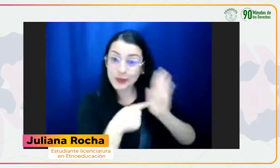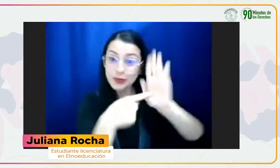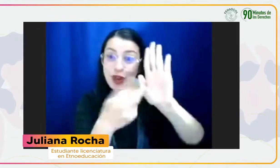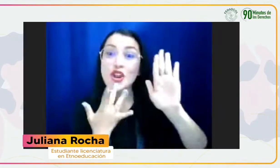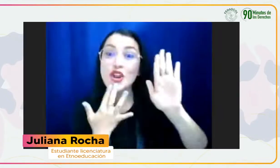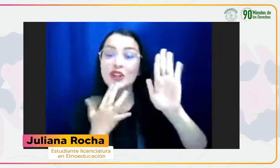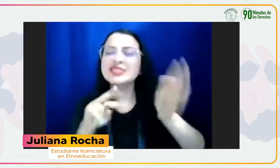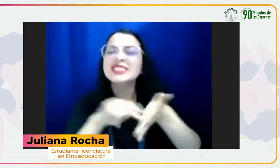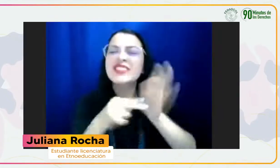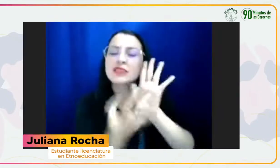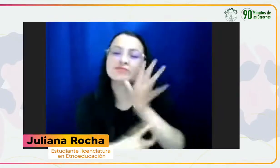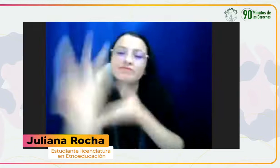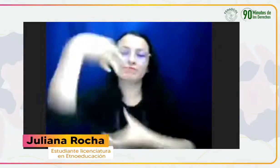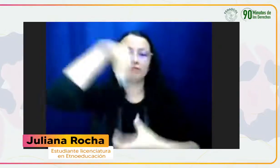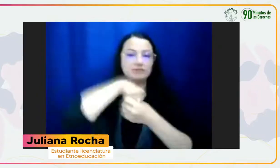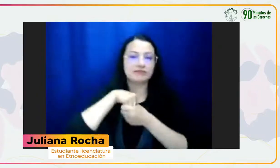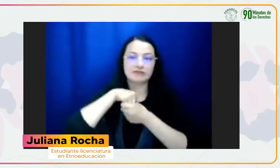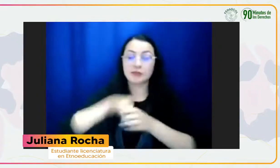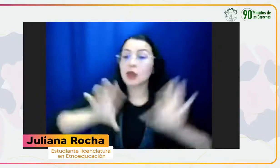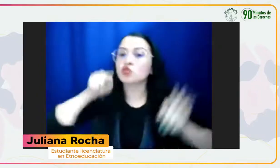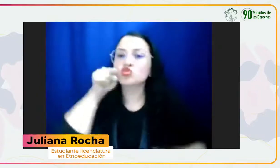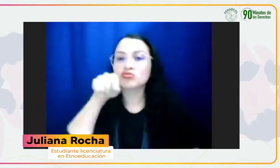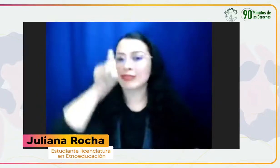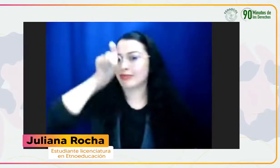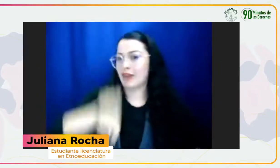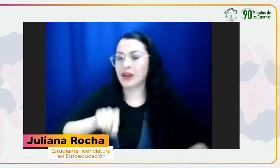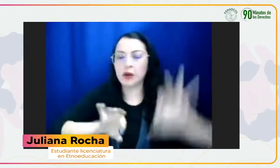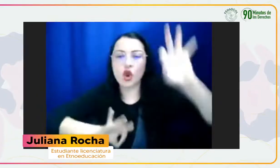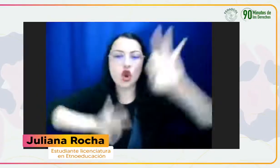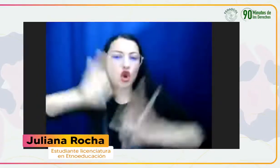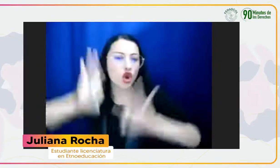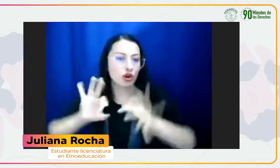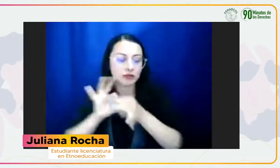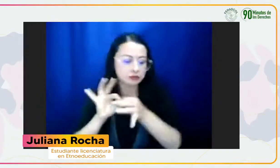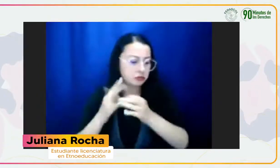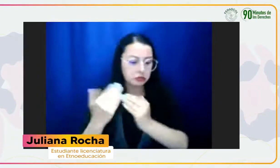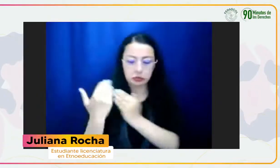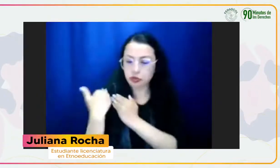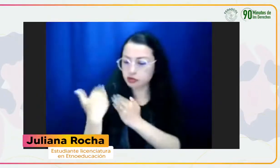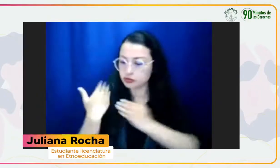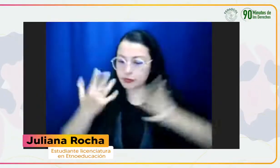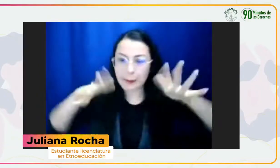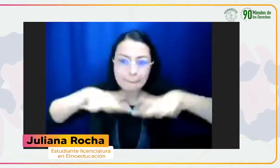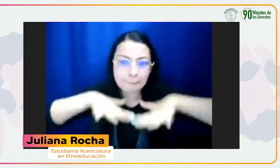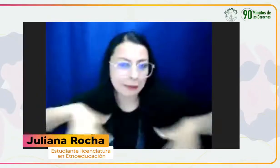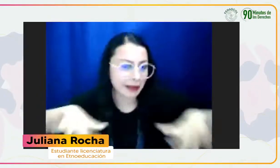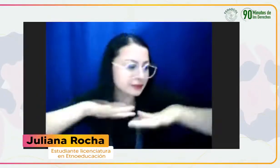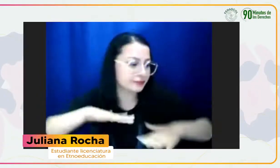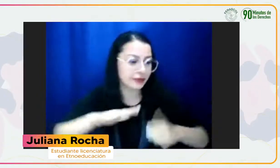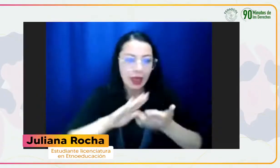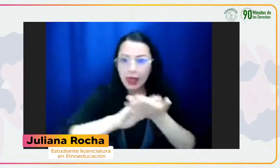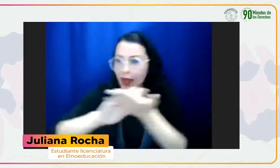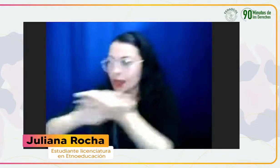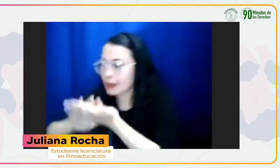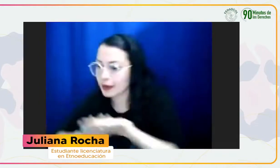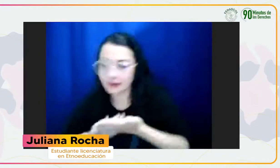están participando de esta manera. Estamos en una igualdad de condiciones. Entonces es importante que FENASCOL pueda organizar estos